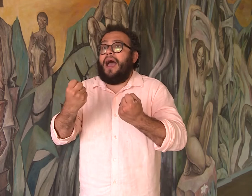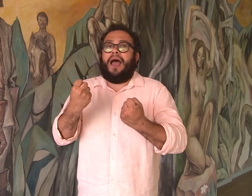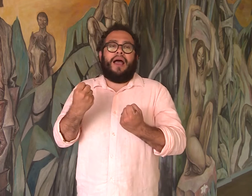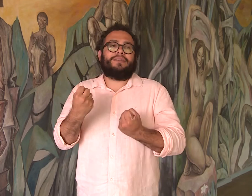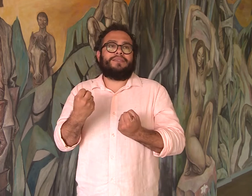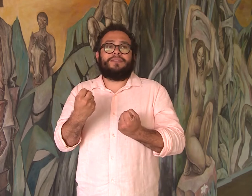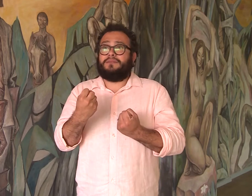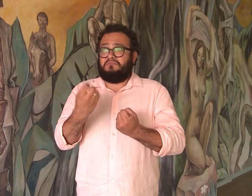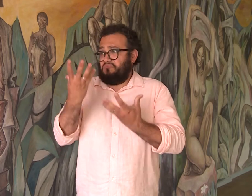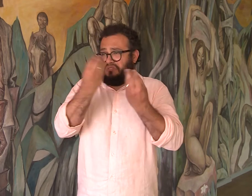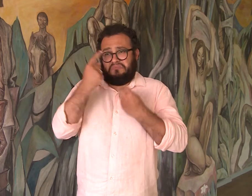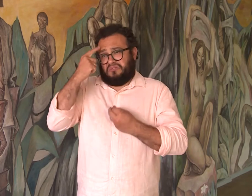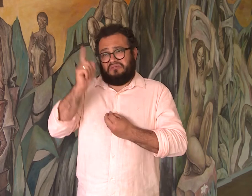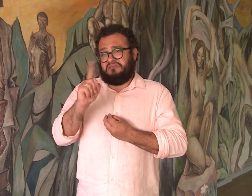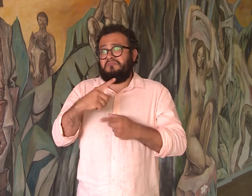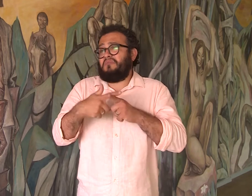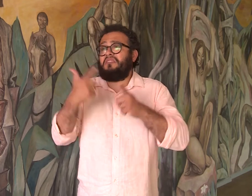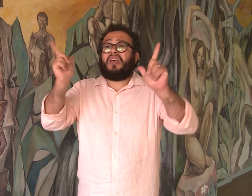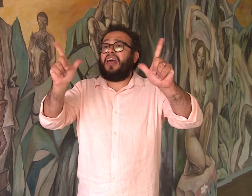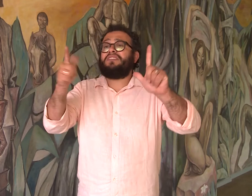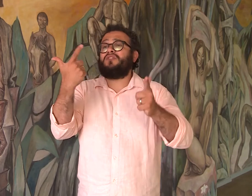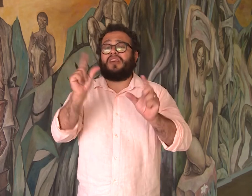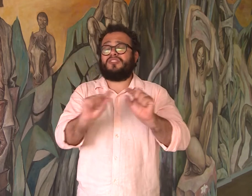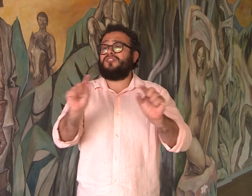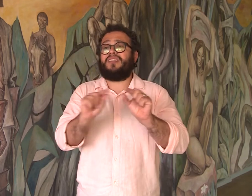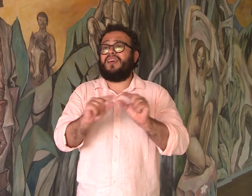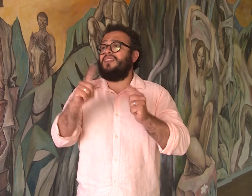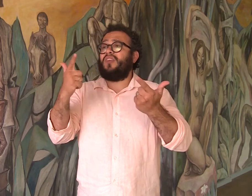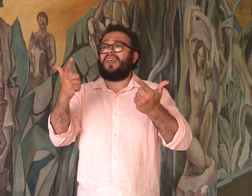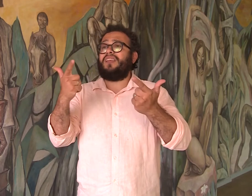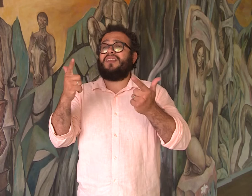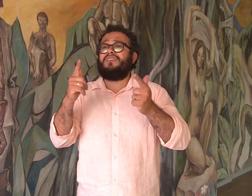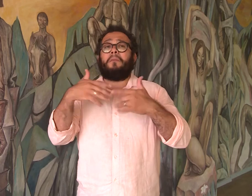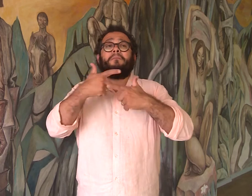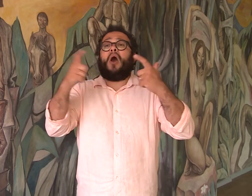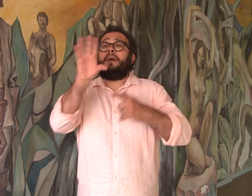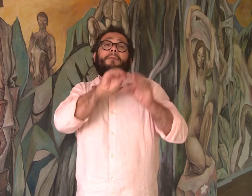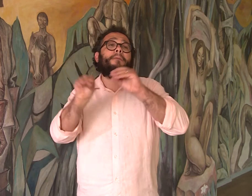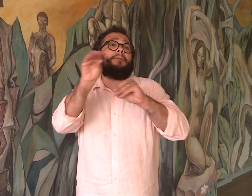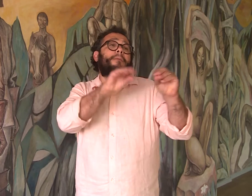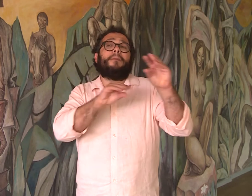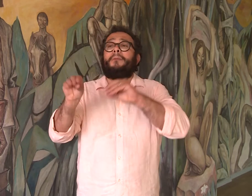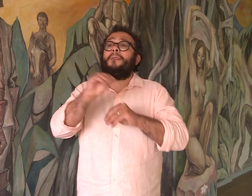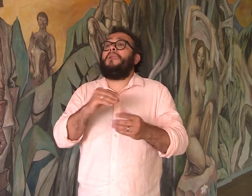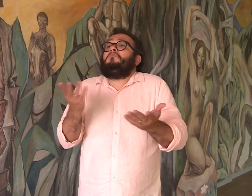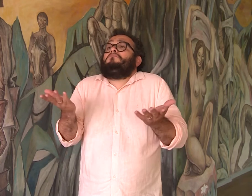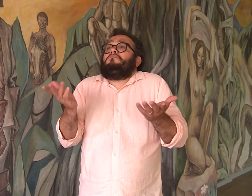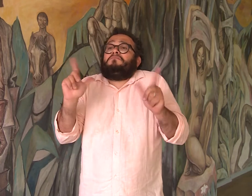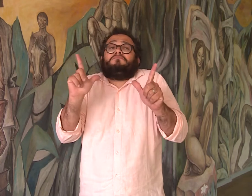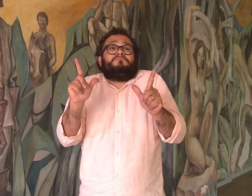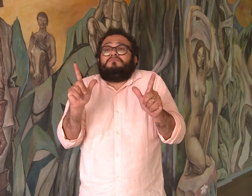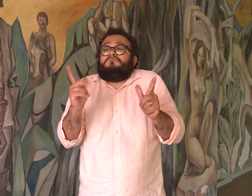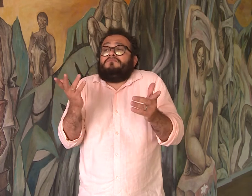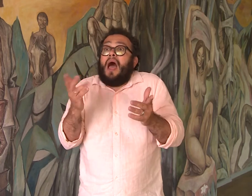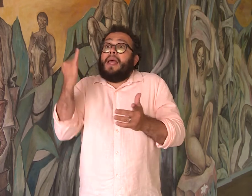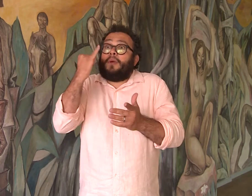entendem, né? Às vezes na TV não tem legenda, na televisão a maioria dos programas são apenas falados, não tem legenda. Então esse